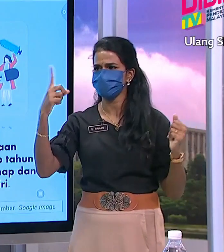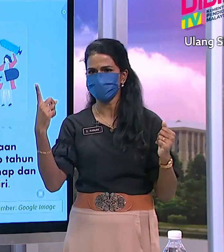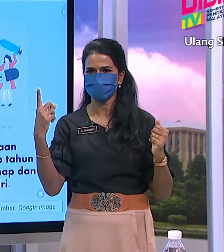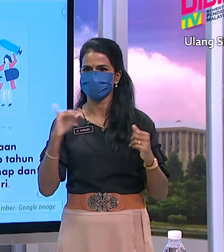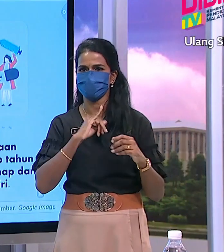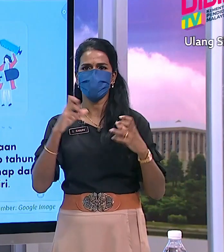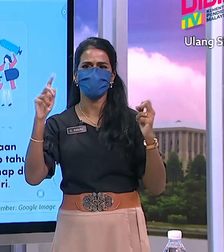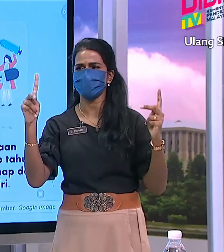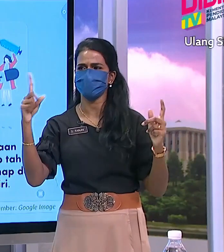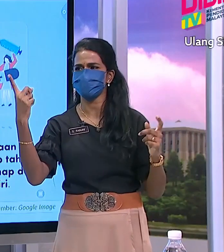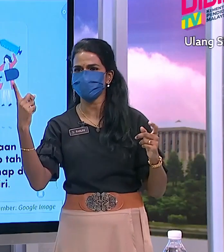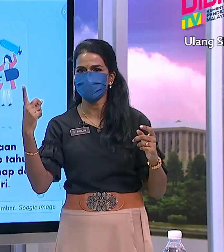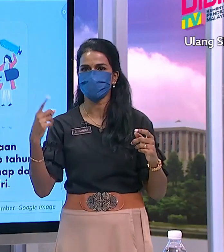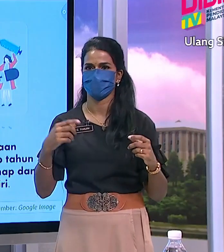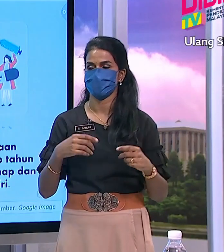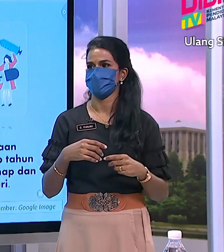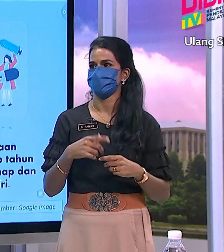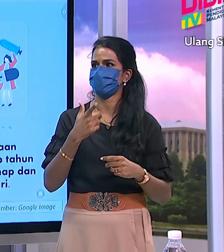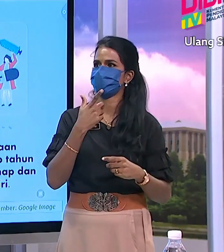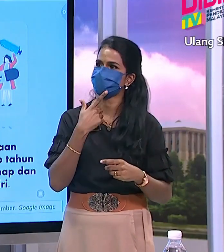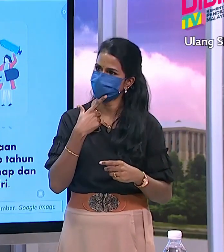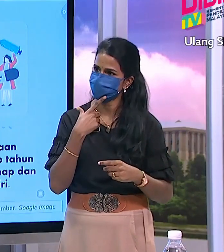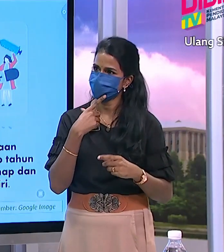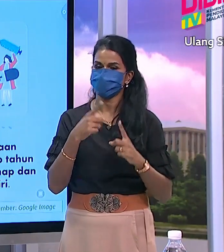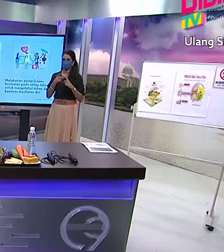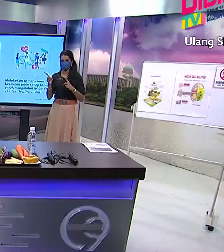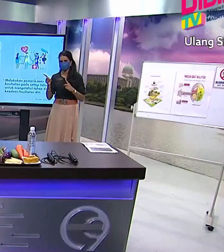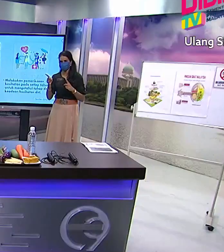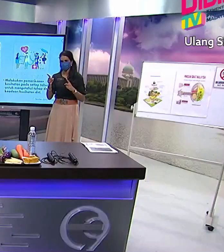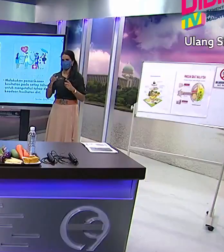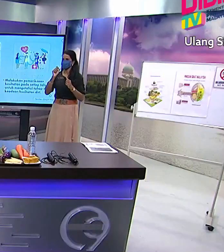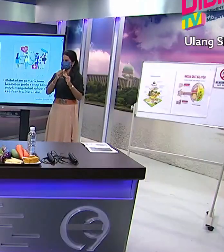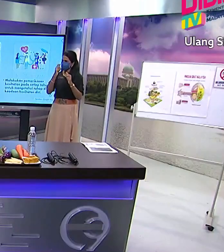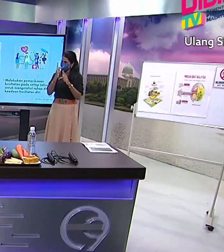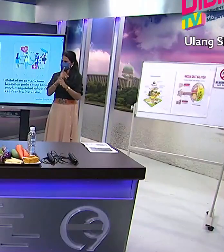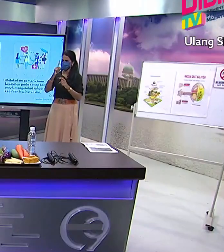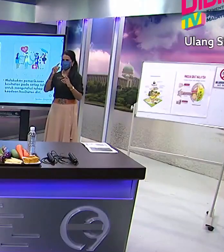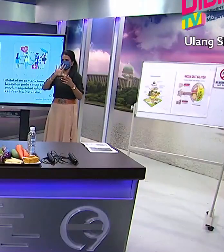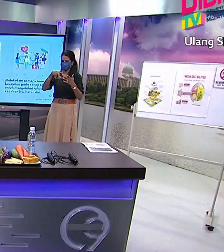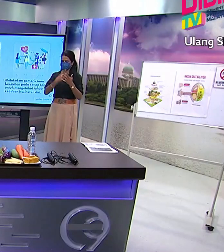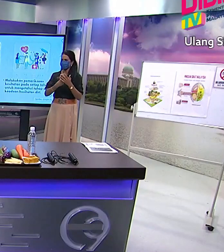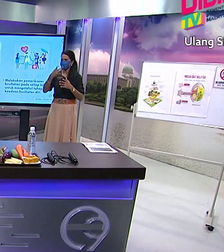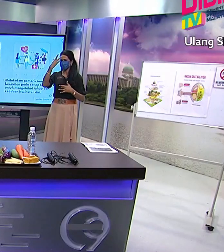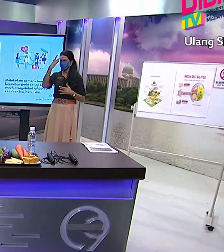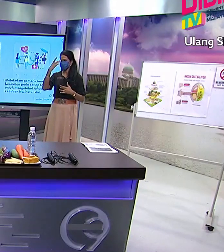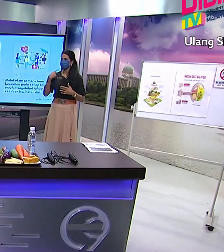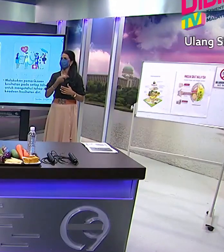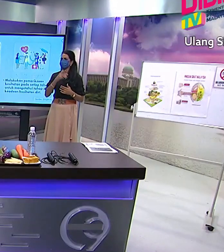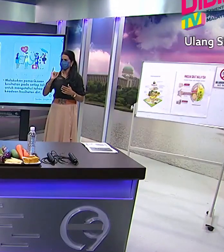saja, saya okey saja. Belagak. Tapi sekali jatuh sakit, kita yang